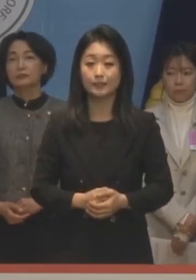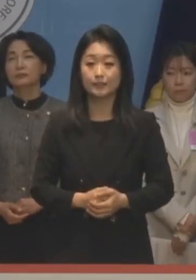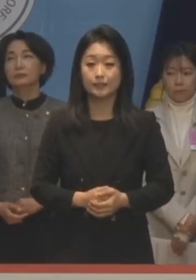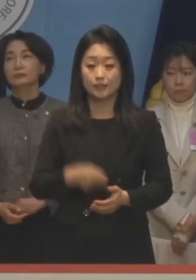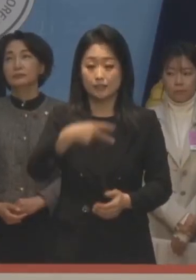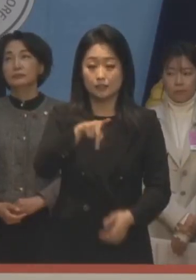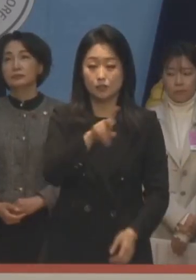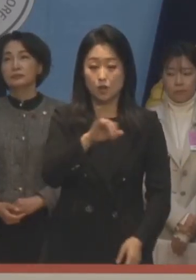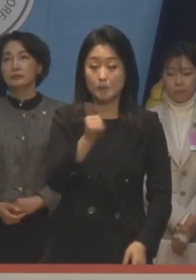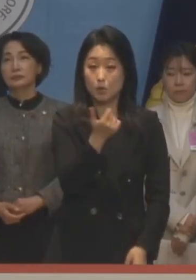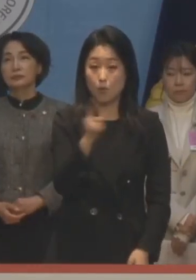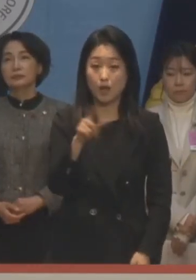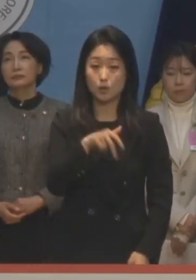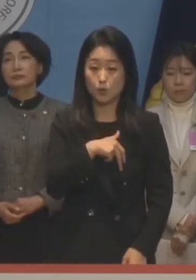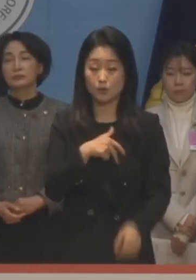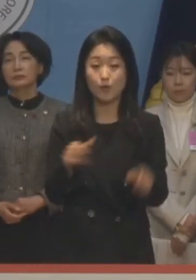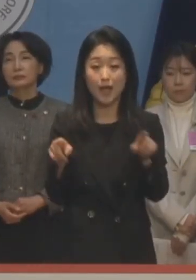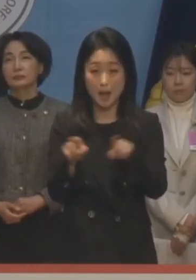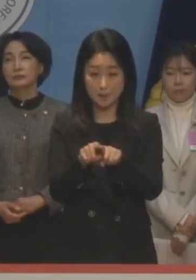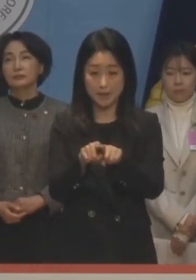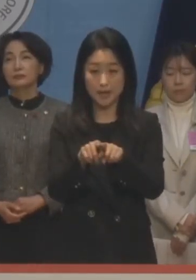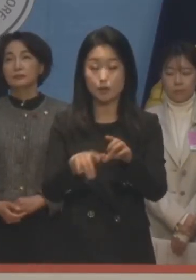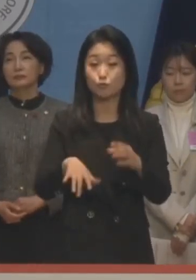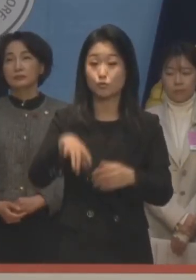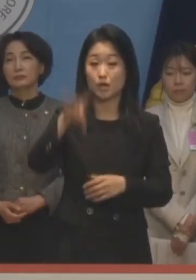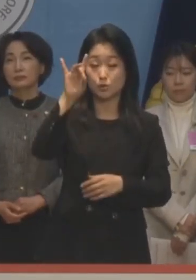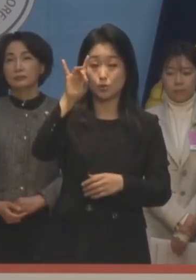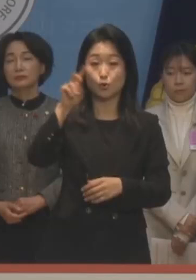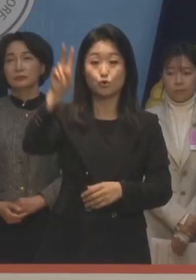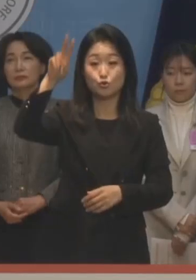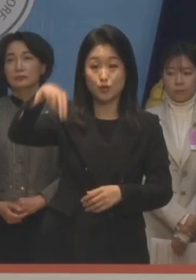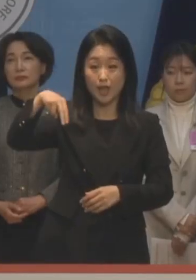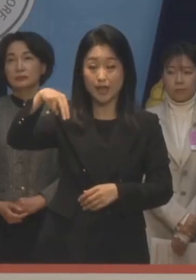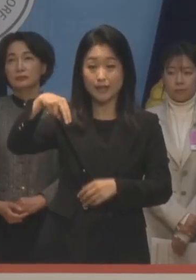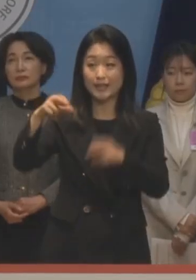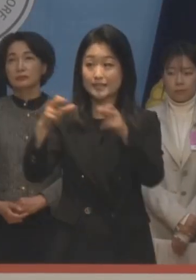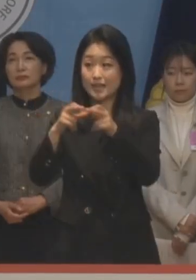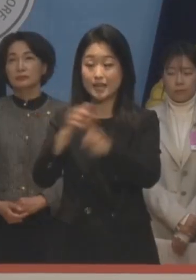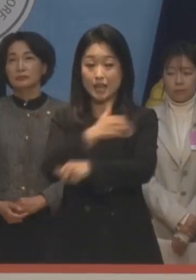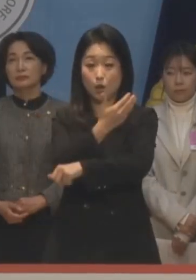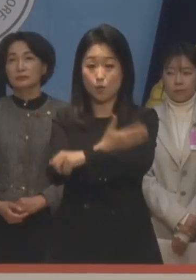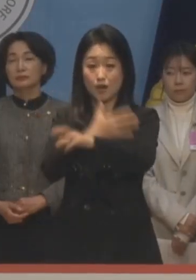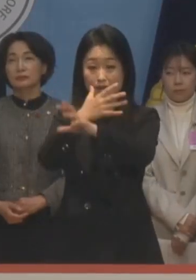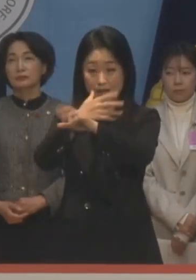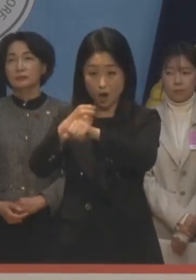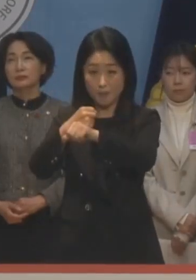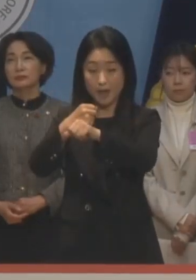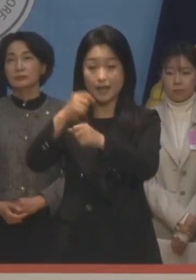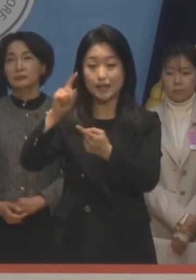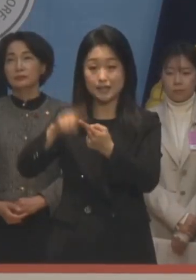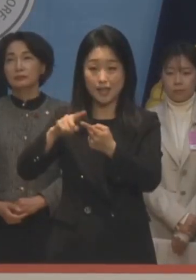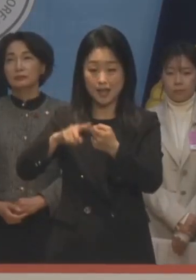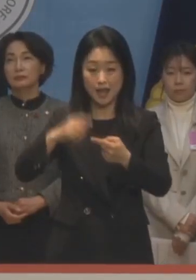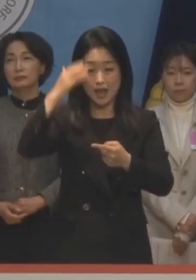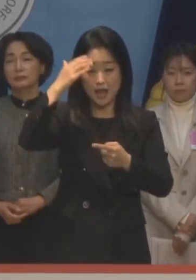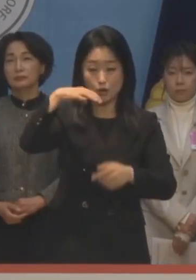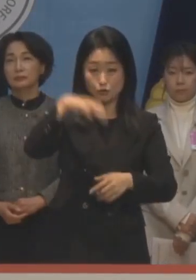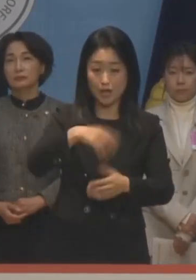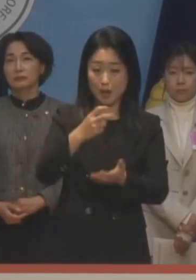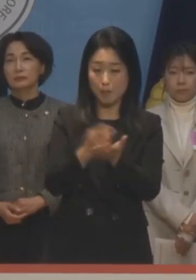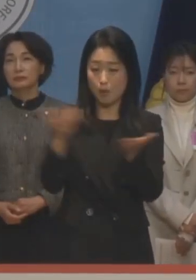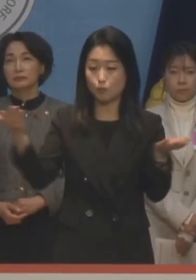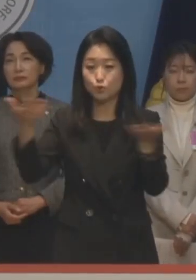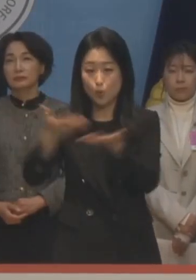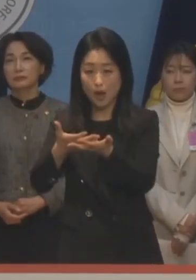서미아 의원과 함께 국내 최초로 유엔 장애인 권리 협약과의 국내법 조화를 위한 세트법을